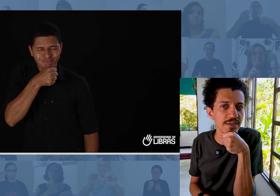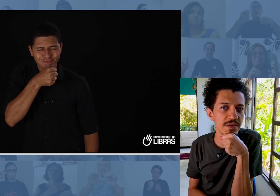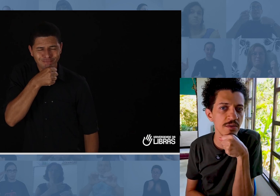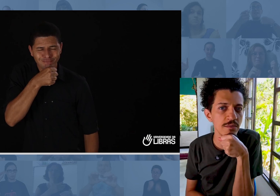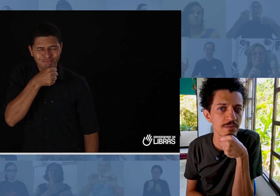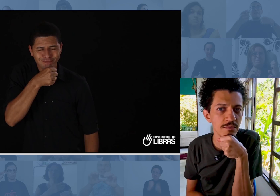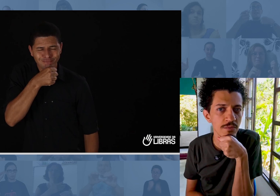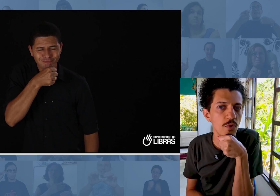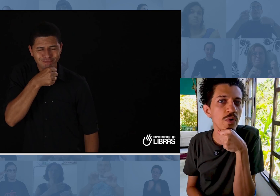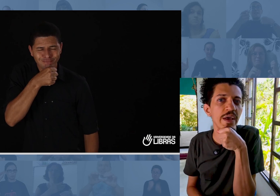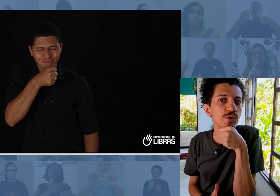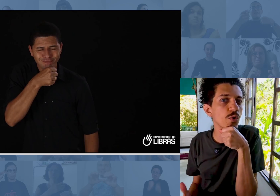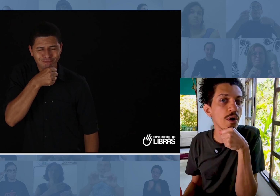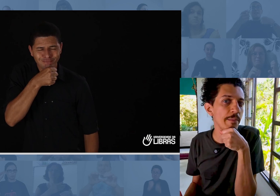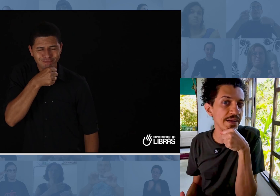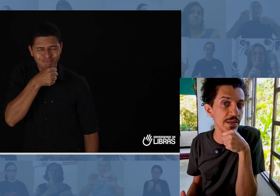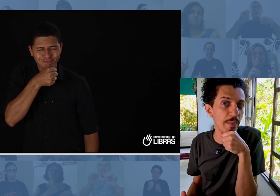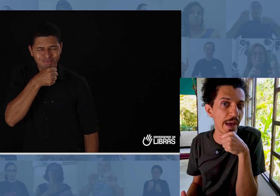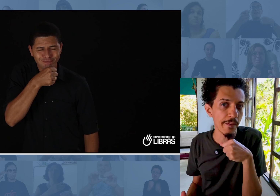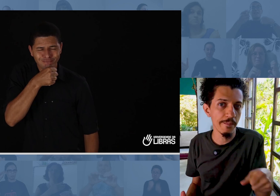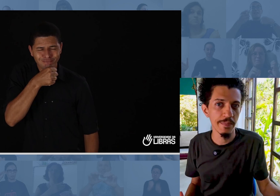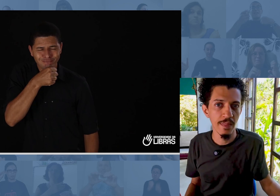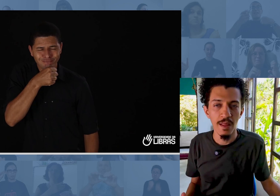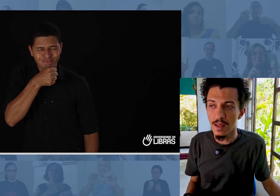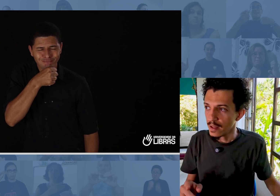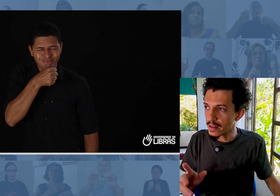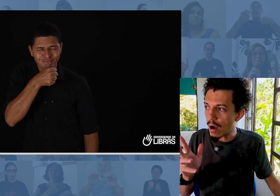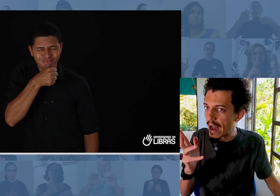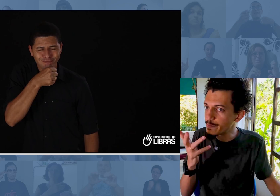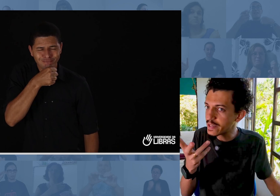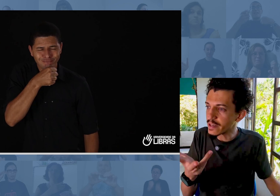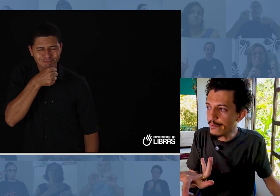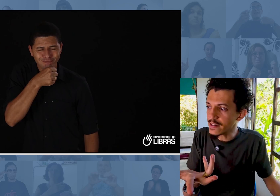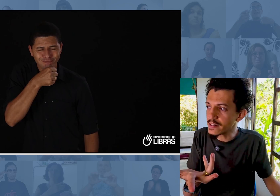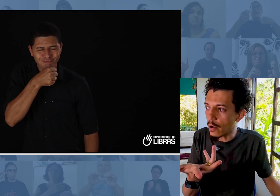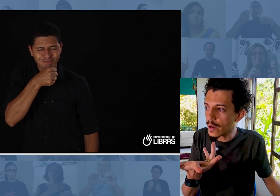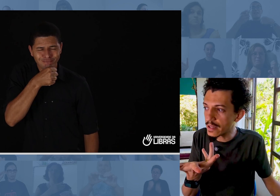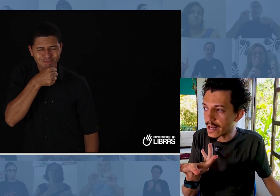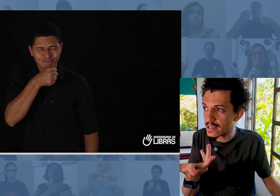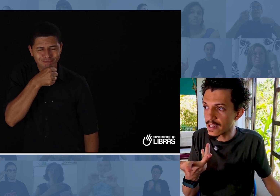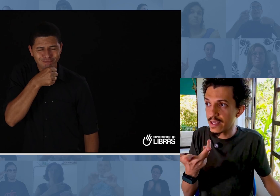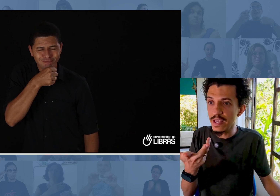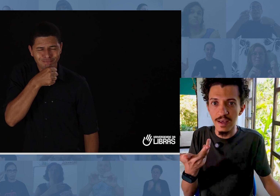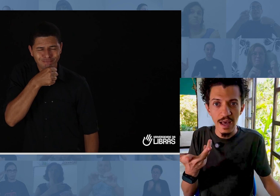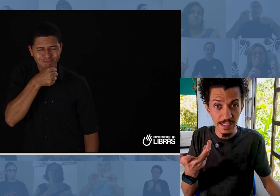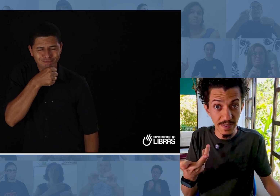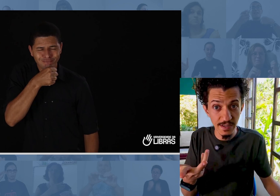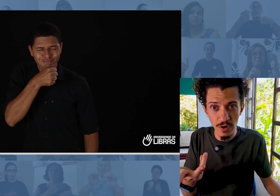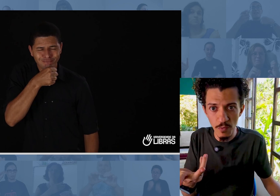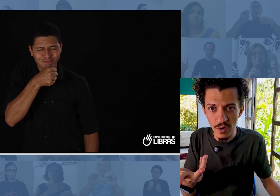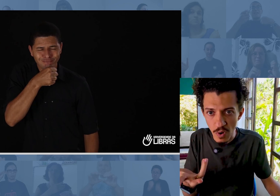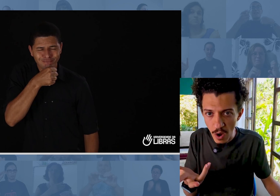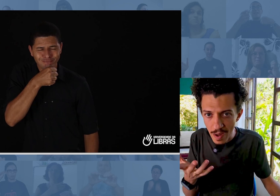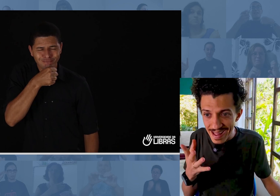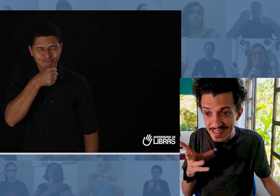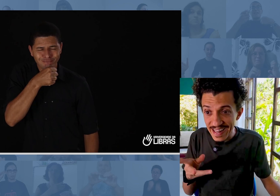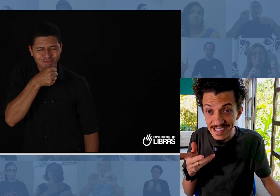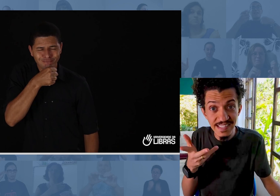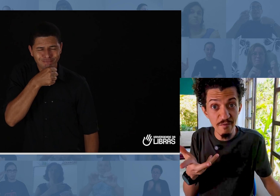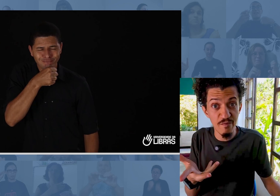assim, com o queixo ou com a cabeça em pé. Então, a expressão facial que ele traz aqui, a expressão não manual, traz essa